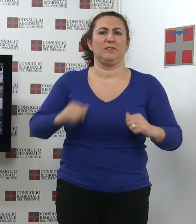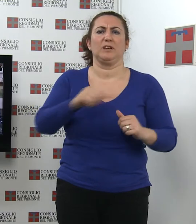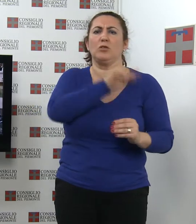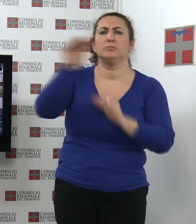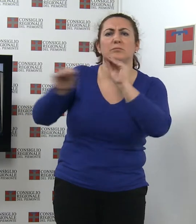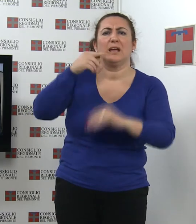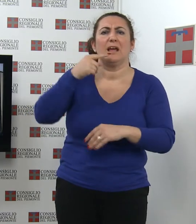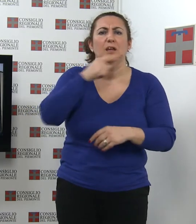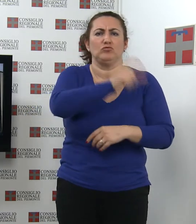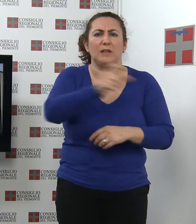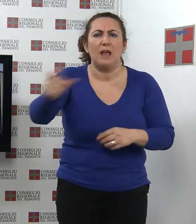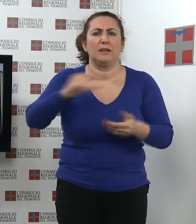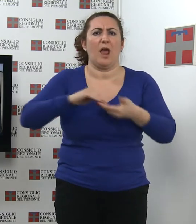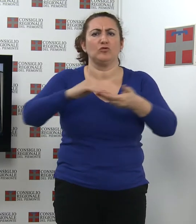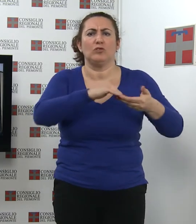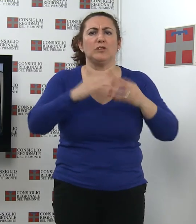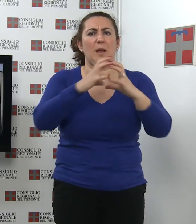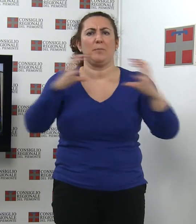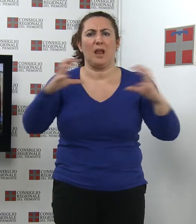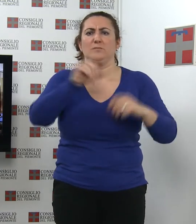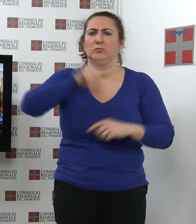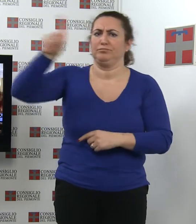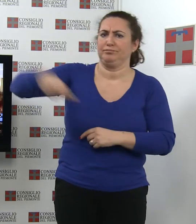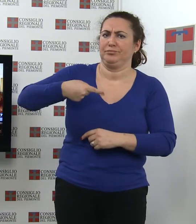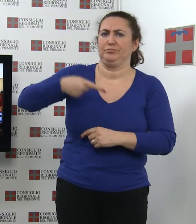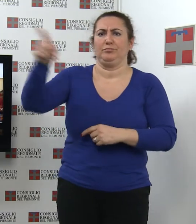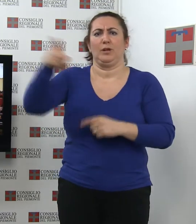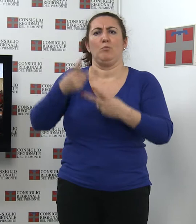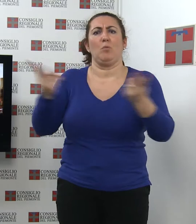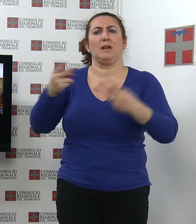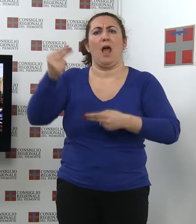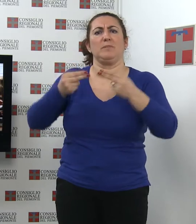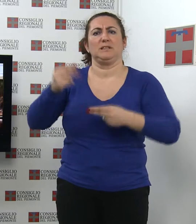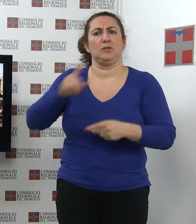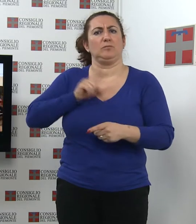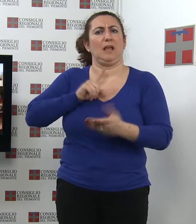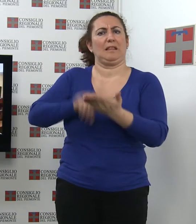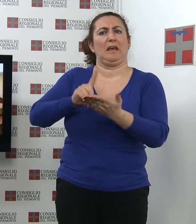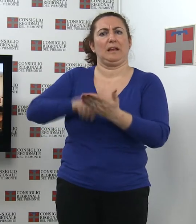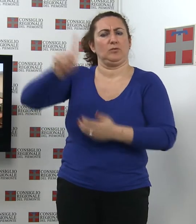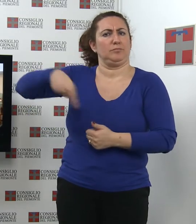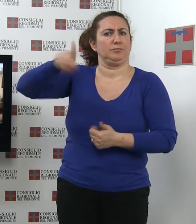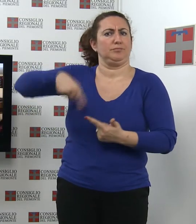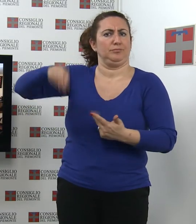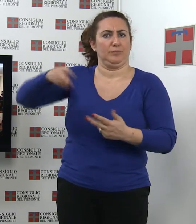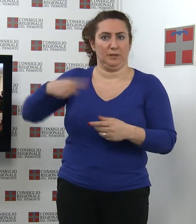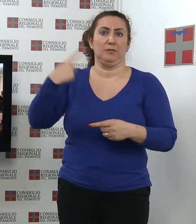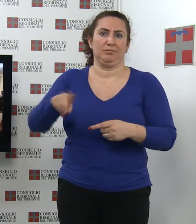imprese per ottenere dalla pubblica amministrazione ciò che spetta loro di diritto. Lo ha dichiarato il 2 aprile nell'aula consiliare il